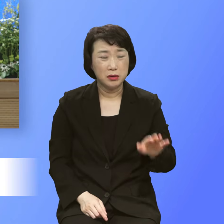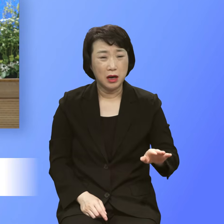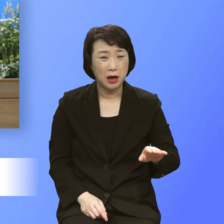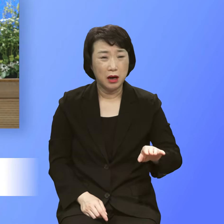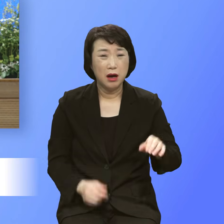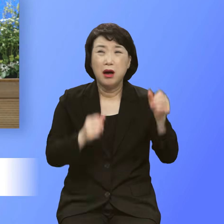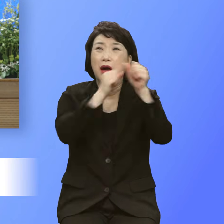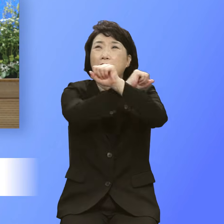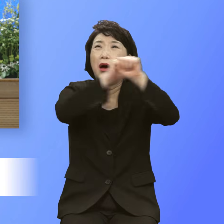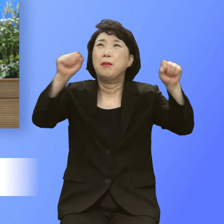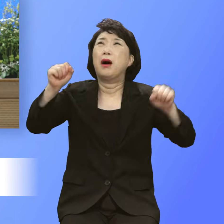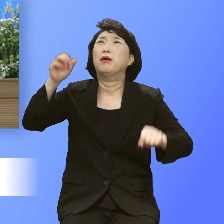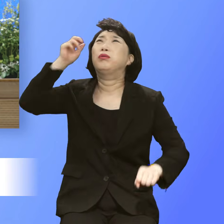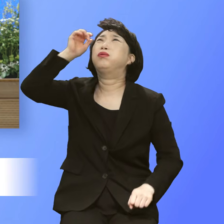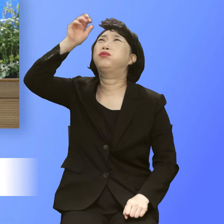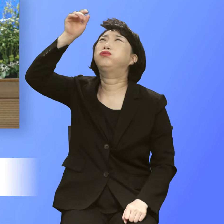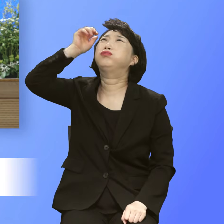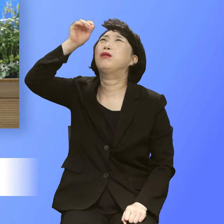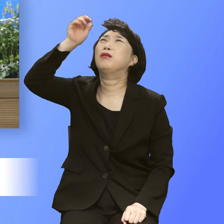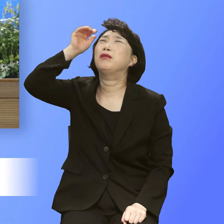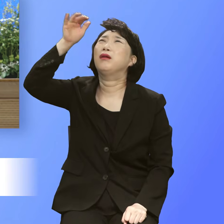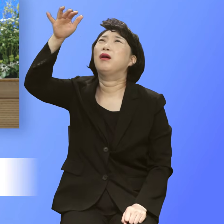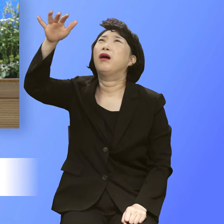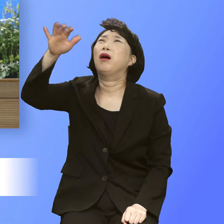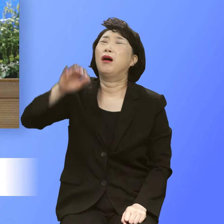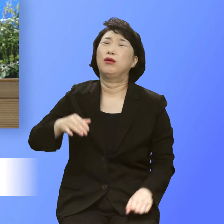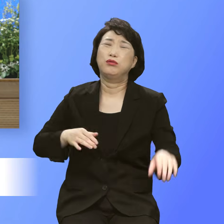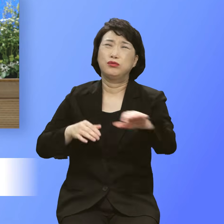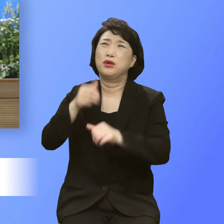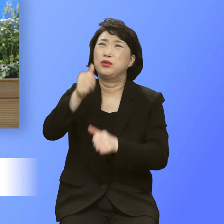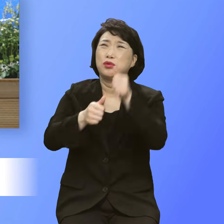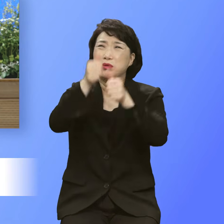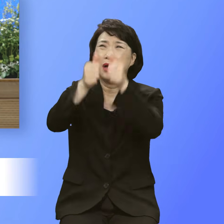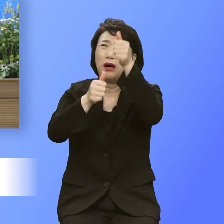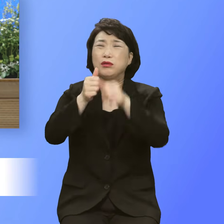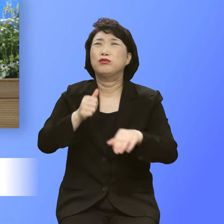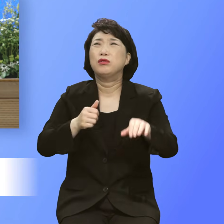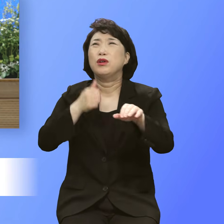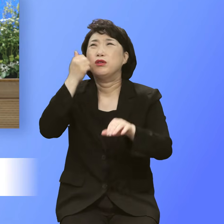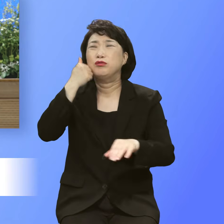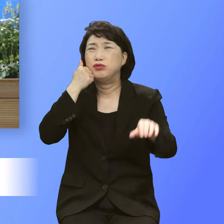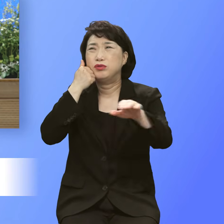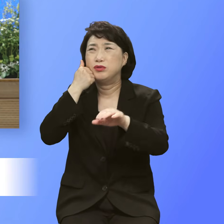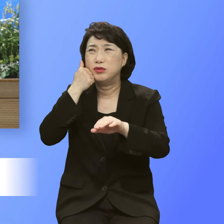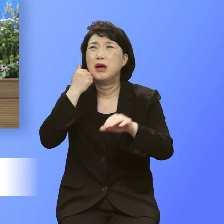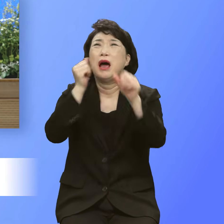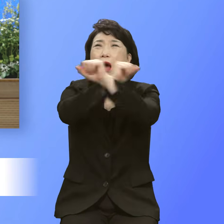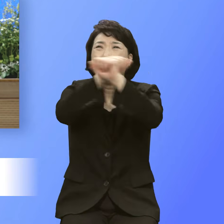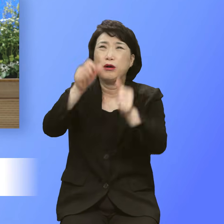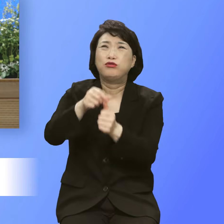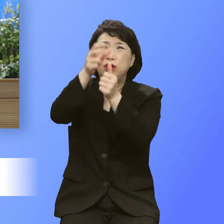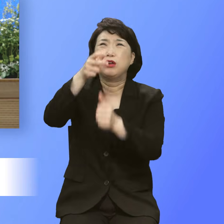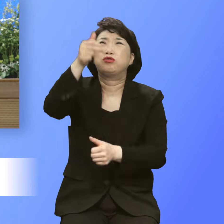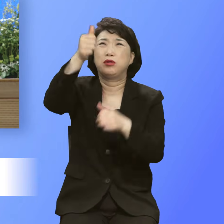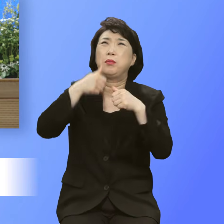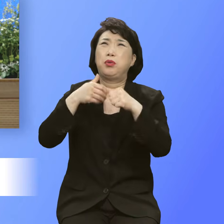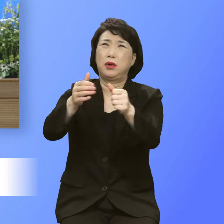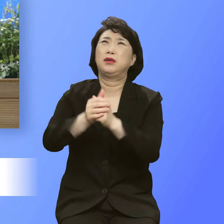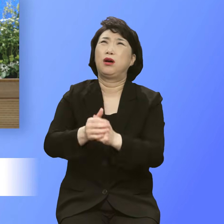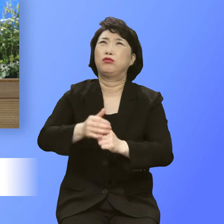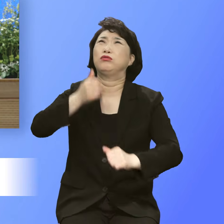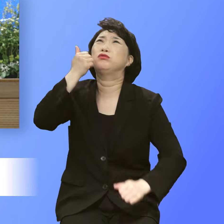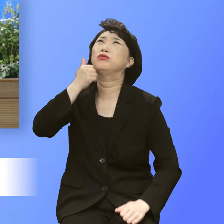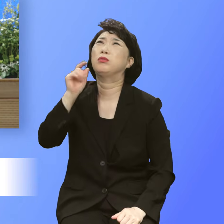자기들이 해방을 사모할 때 우리 조상께서 우리를 해방시킬 구세주를 보낸다고